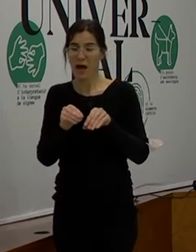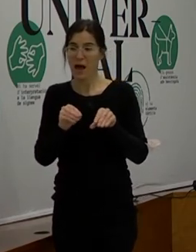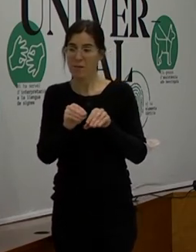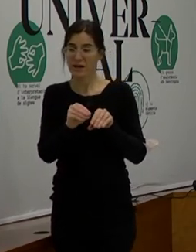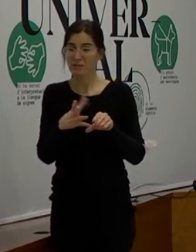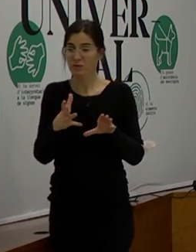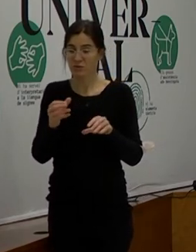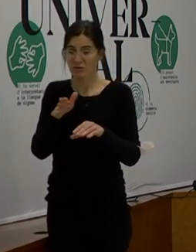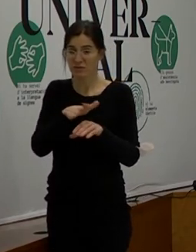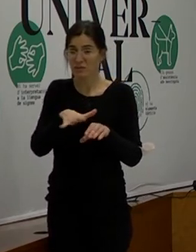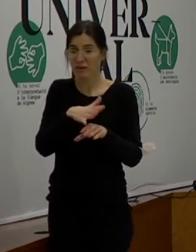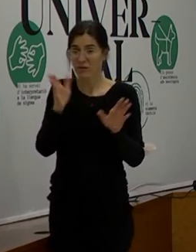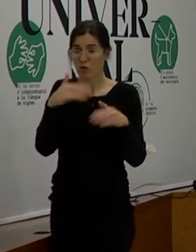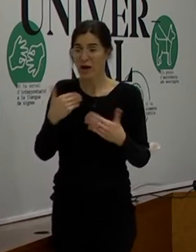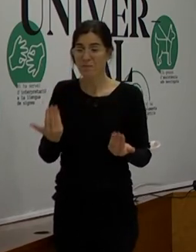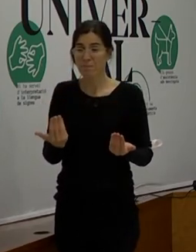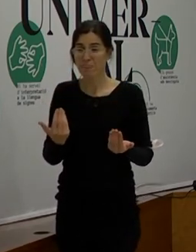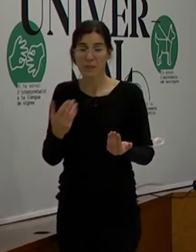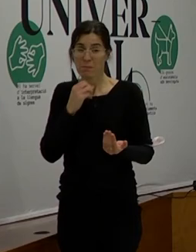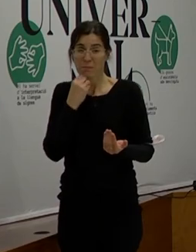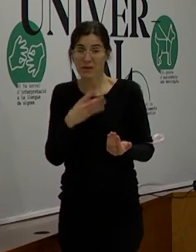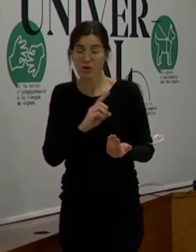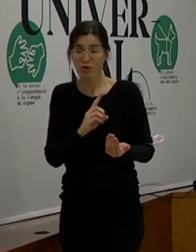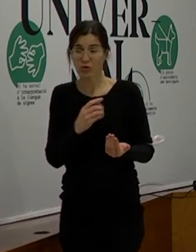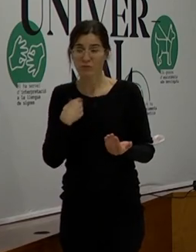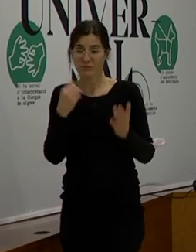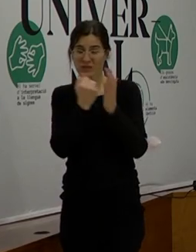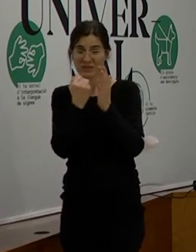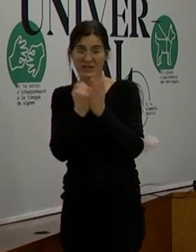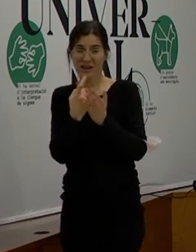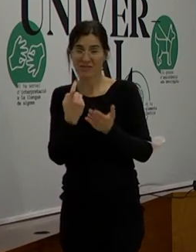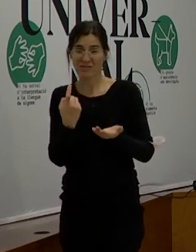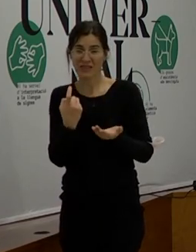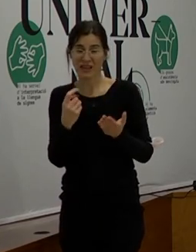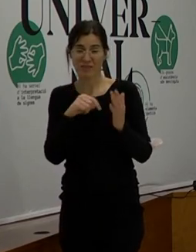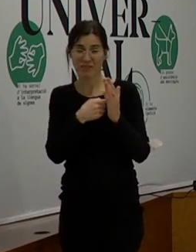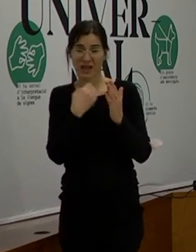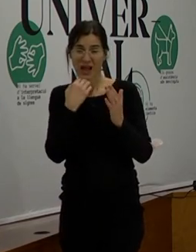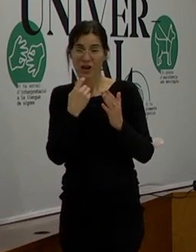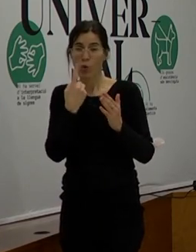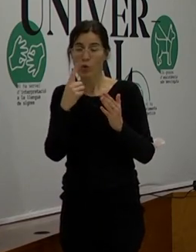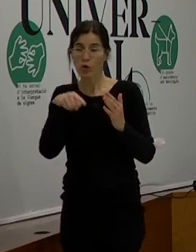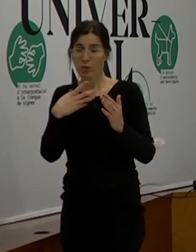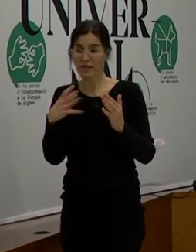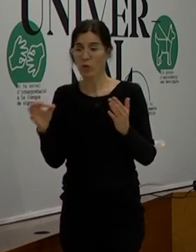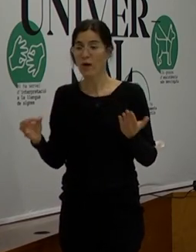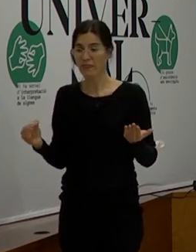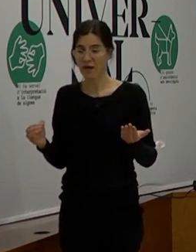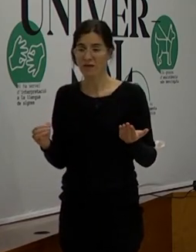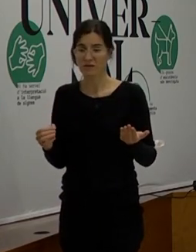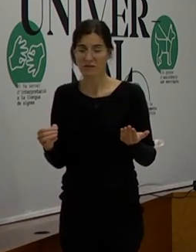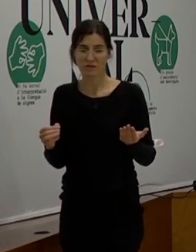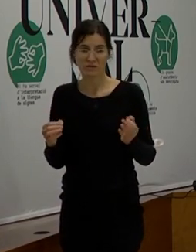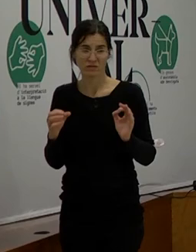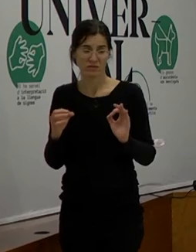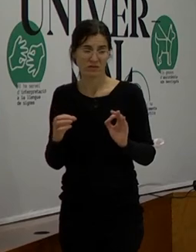però no hi ha espai al mig. Aleshores, no està bé. O sigui, la senyalització necessita el metro 50. Ajuste razonable en